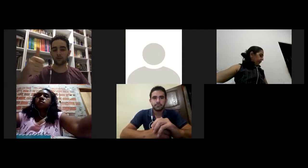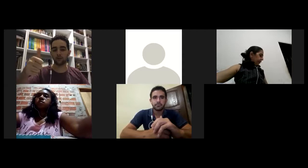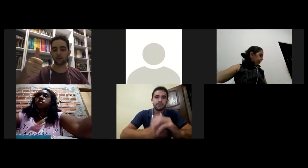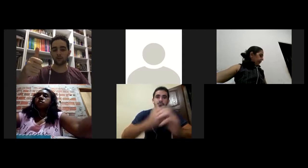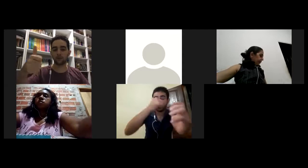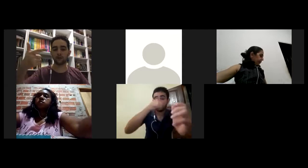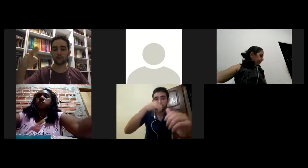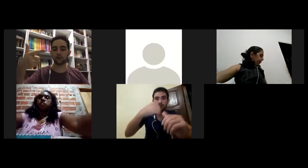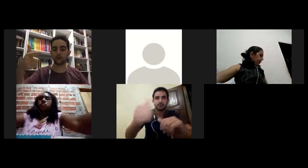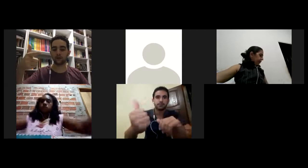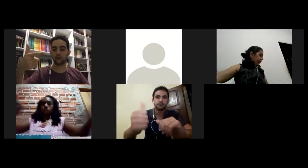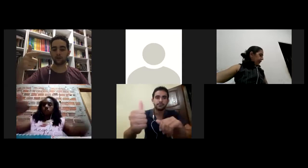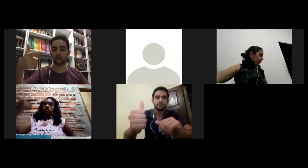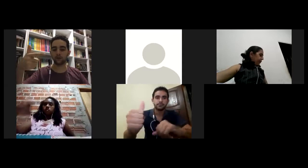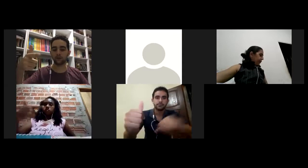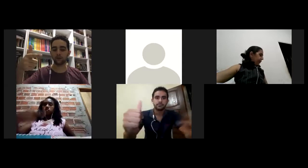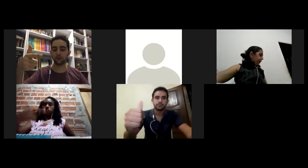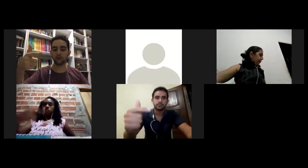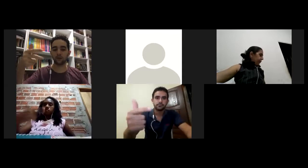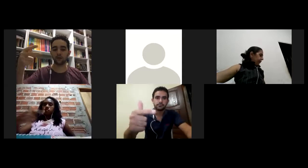primeiro, segundo,